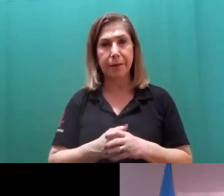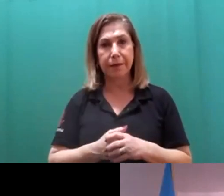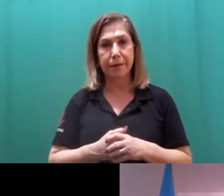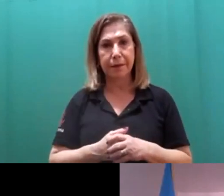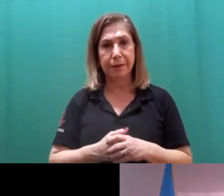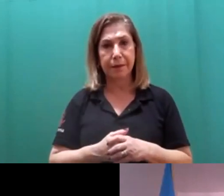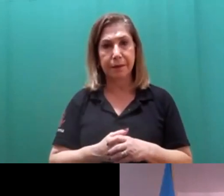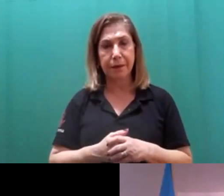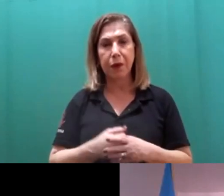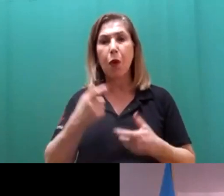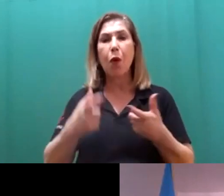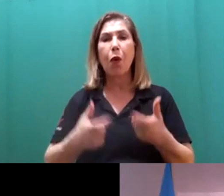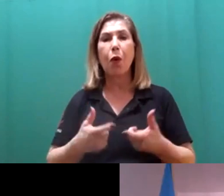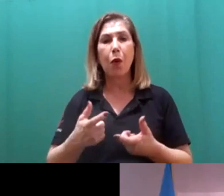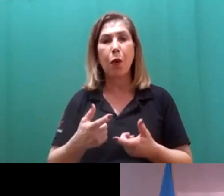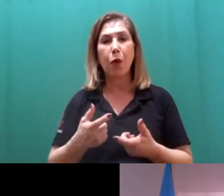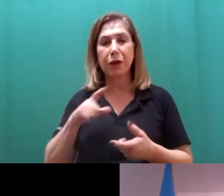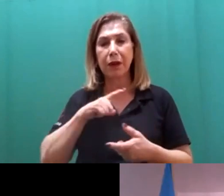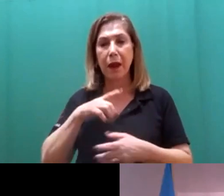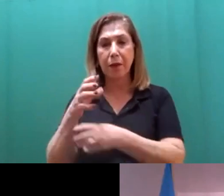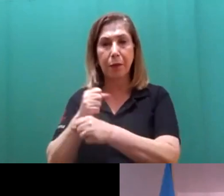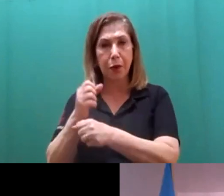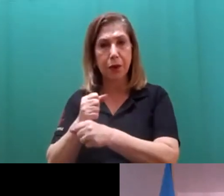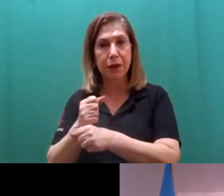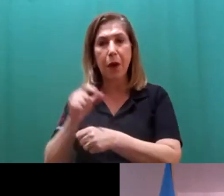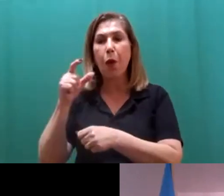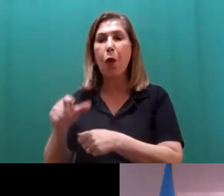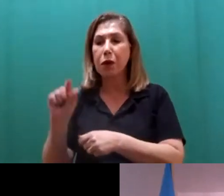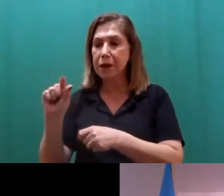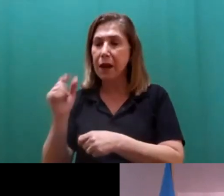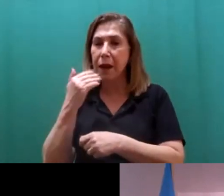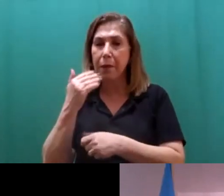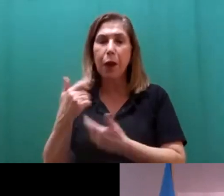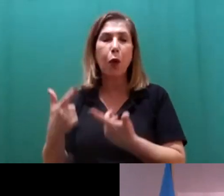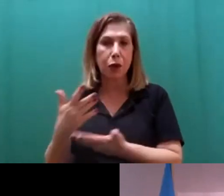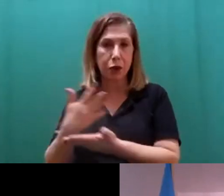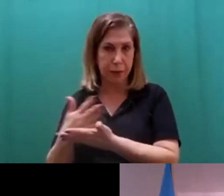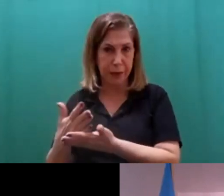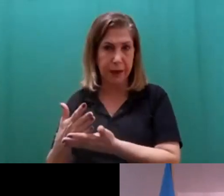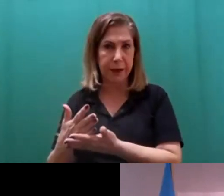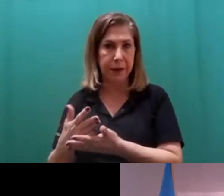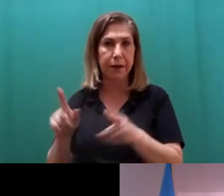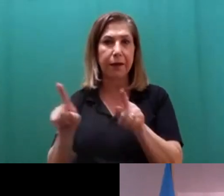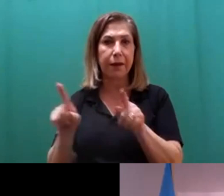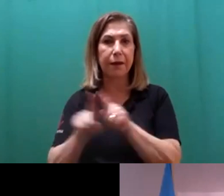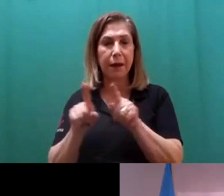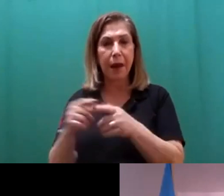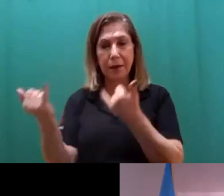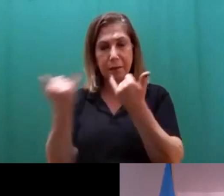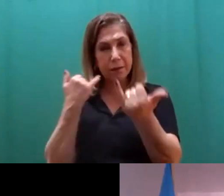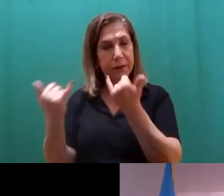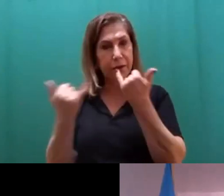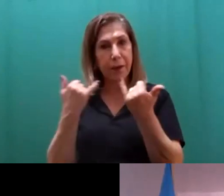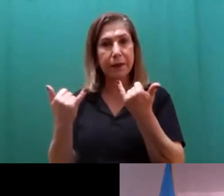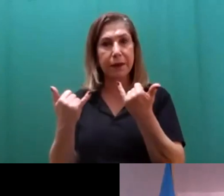de onde vem e como se produziram os alimentos e também, sobretudo, informação